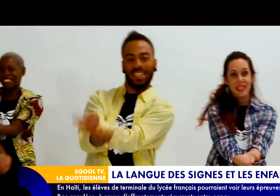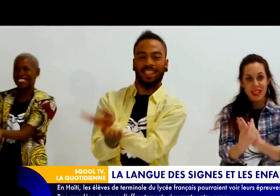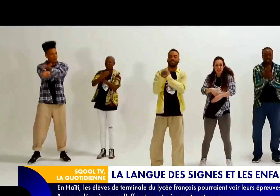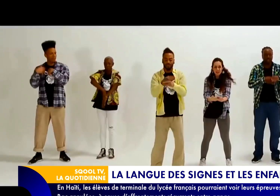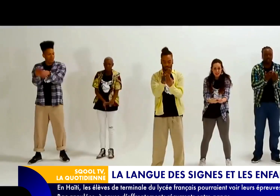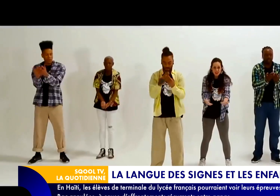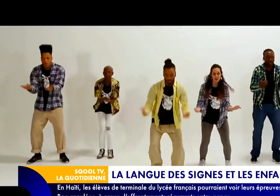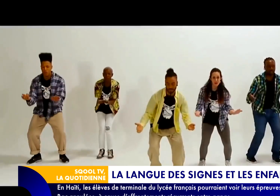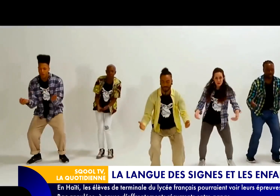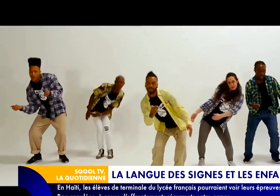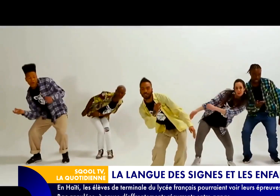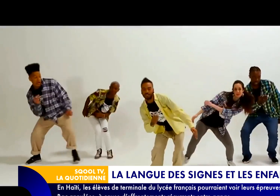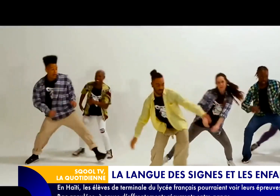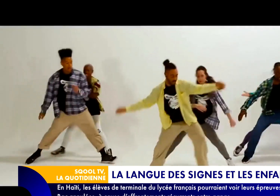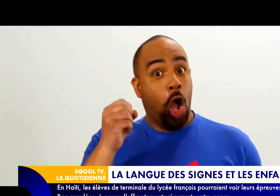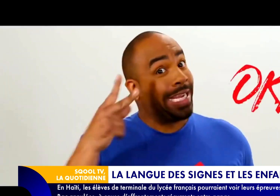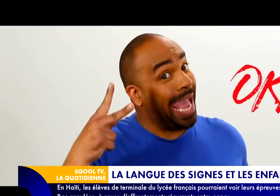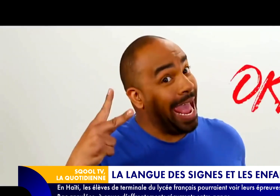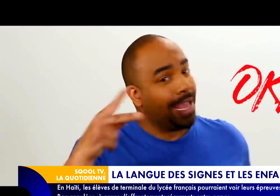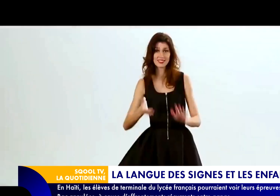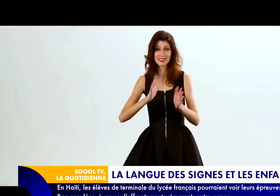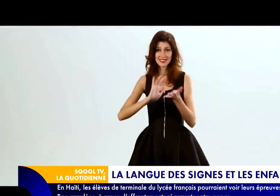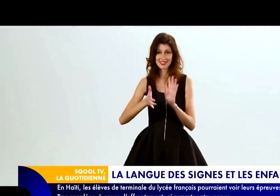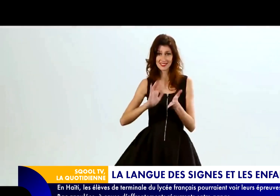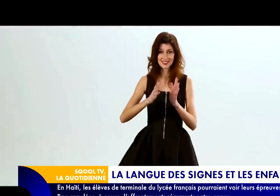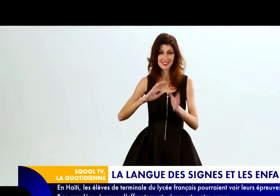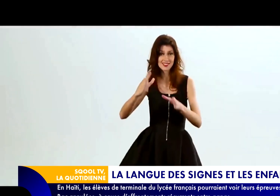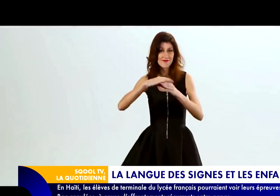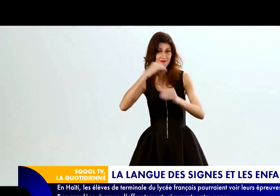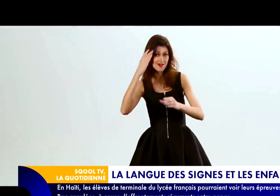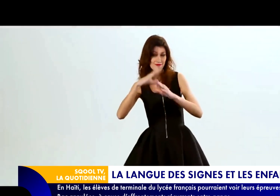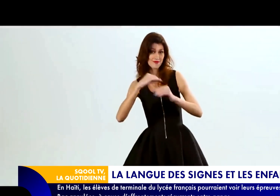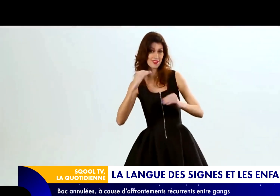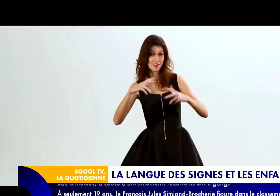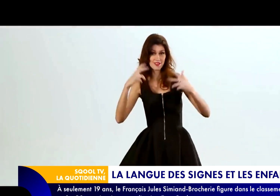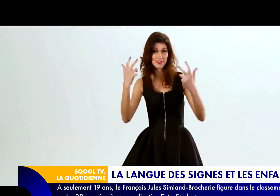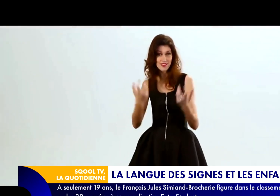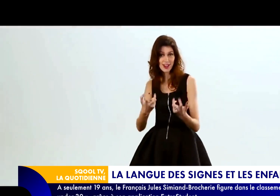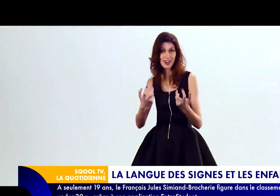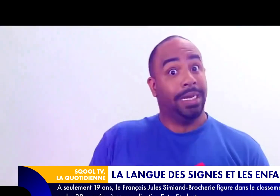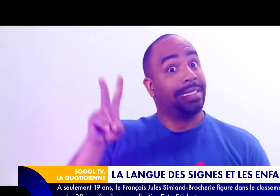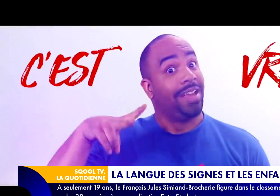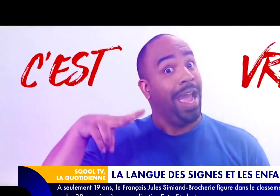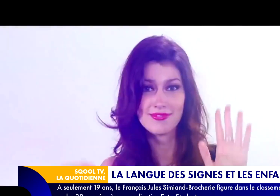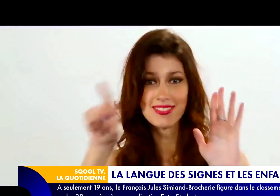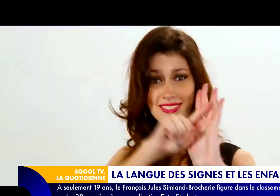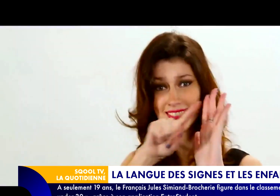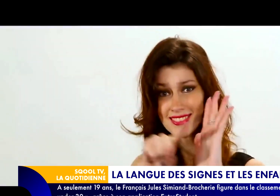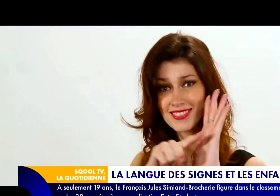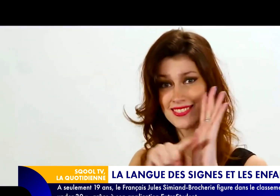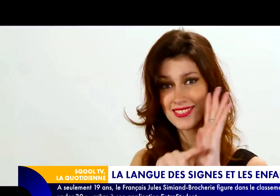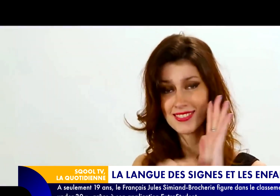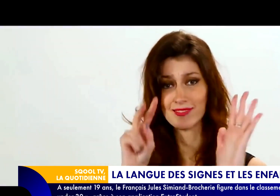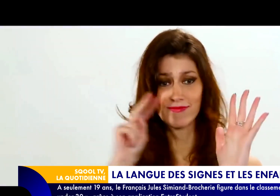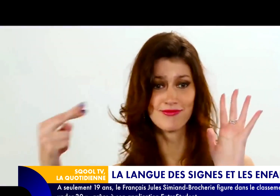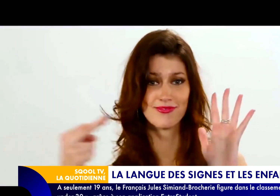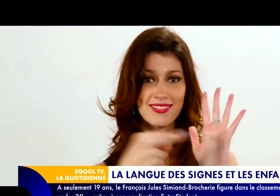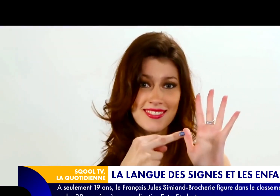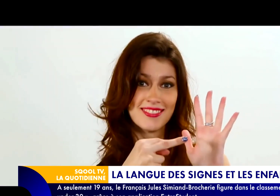merci, pas difficile. Okay. Tu veux apprendre la langue des signes. C'est vrai. Alors écoute bien